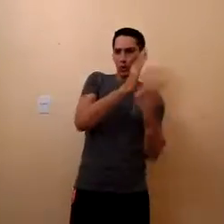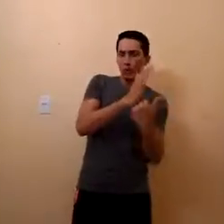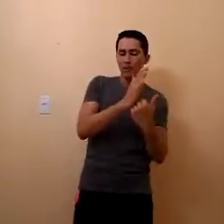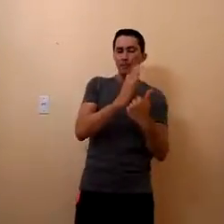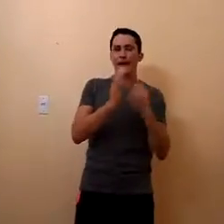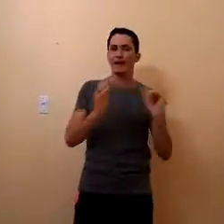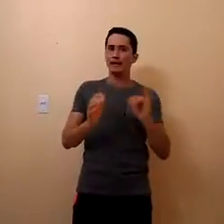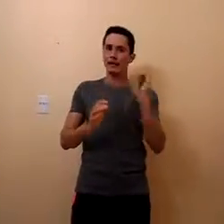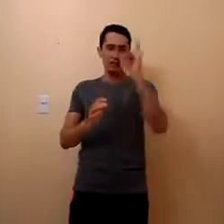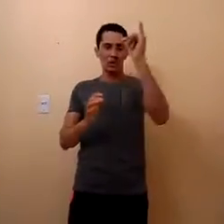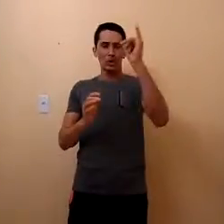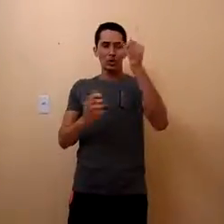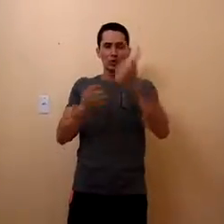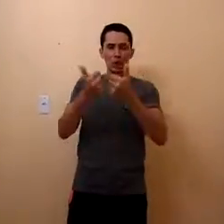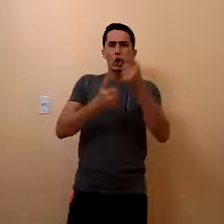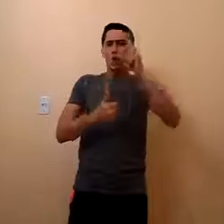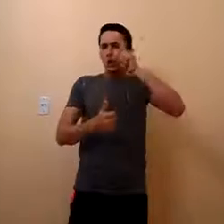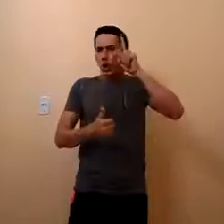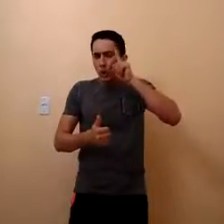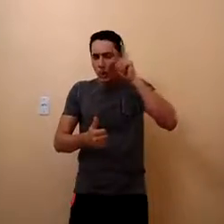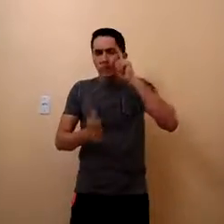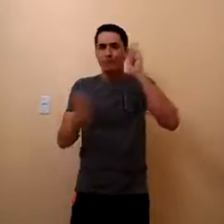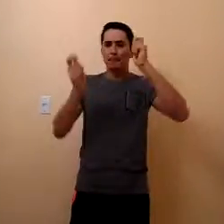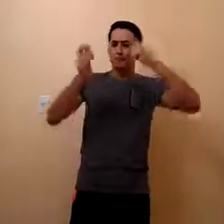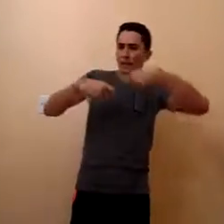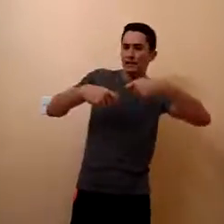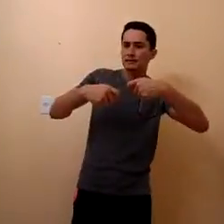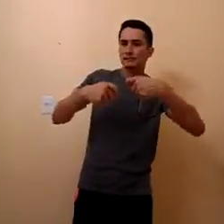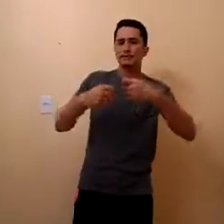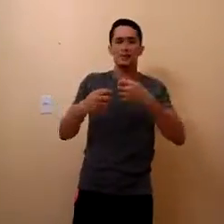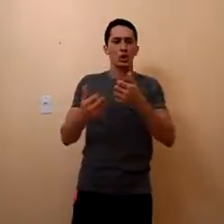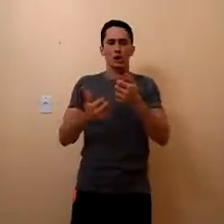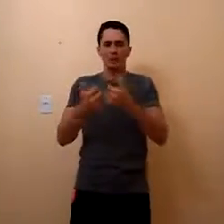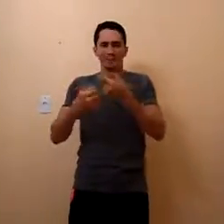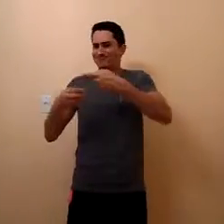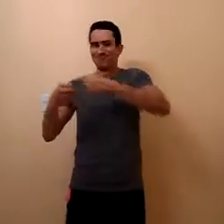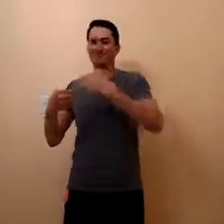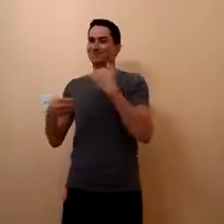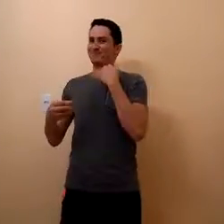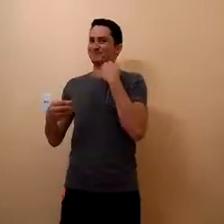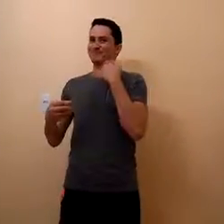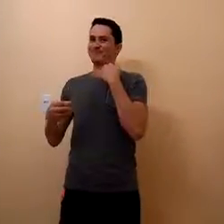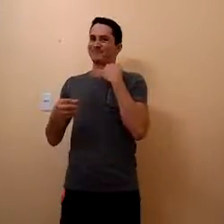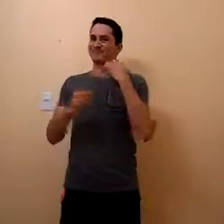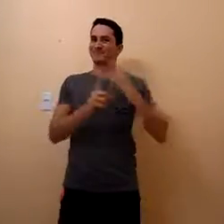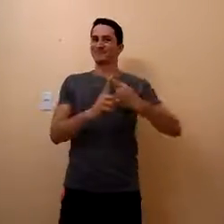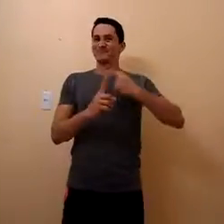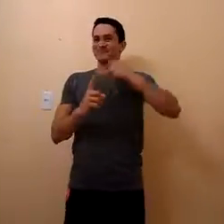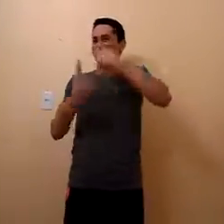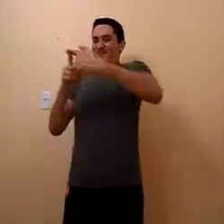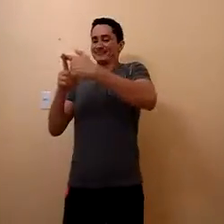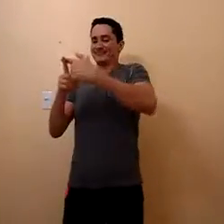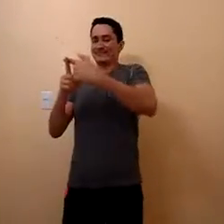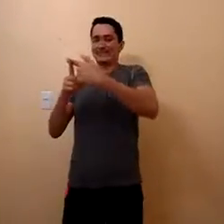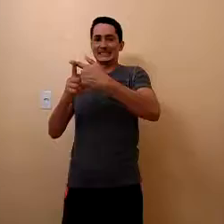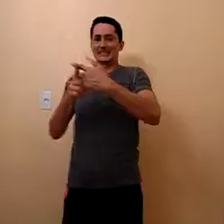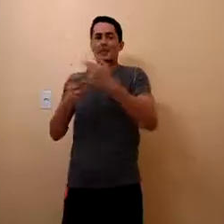para quem dirige, anda todo dia, utiliza o carro, não dá para manter na gasolina hoje em dia não. O valor está absurdamente, está impraticável, não tem